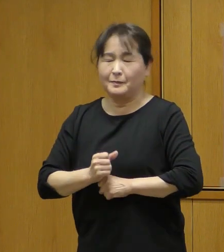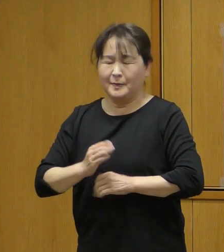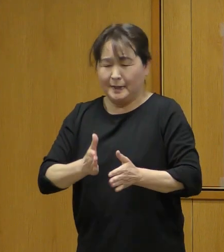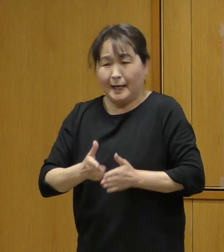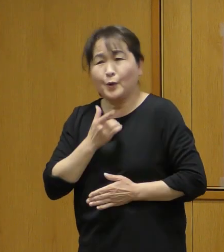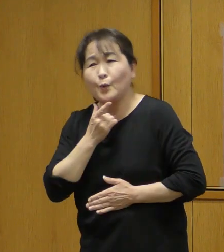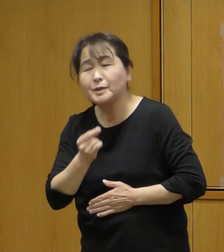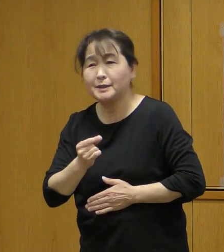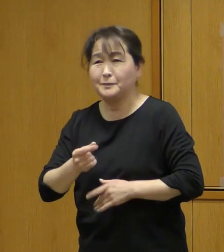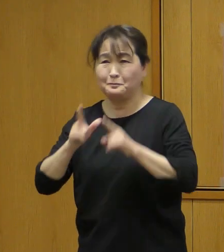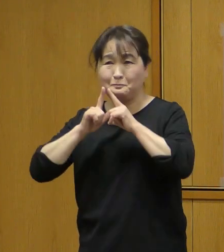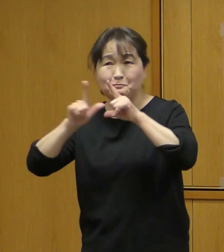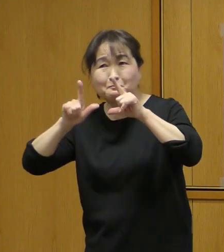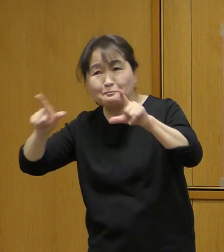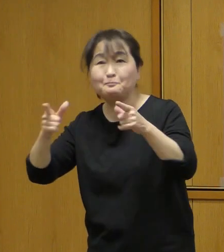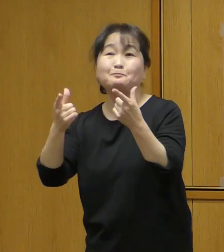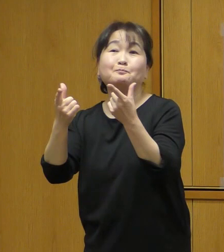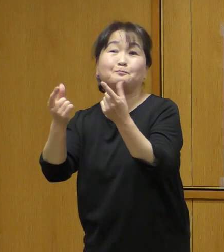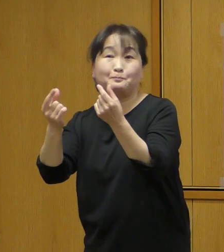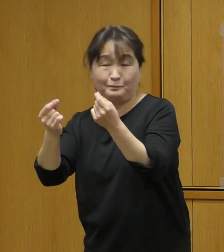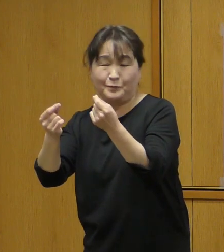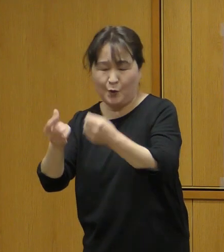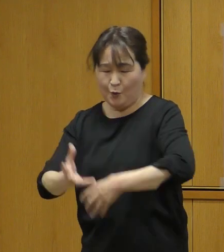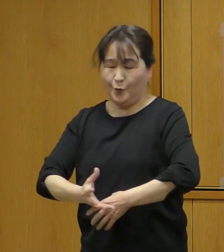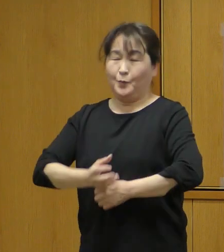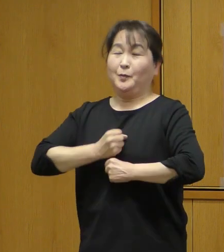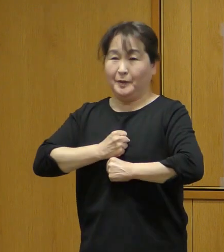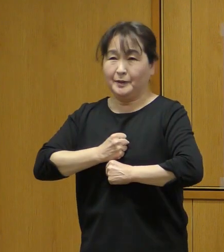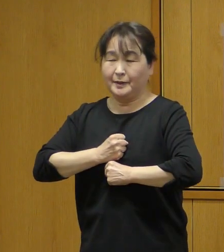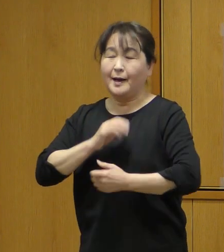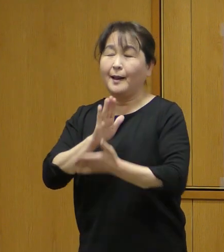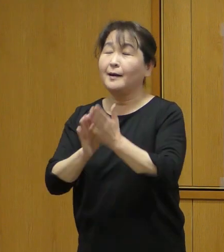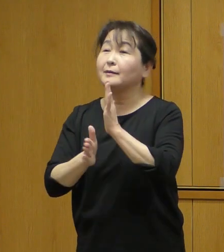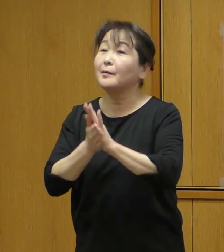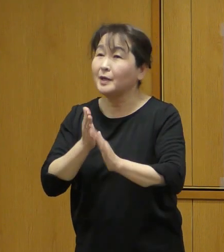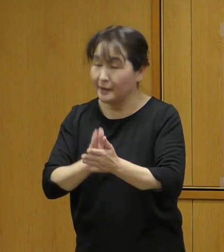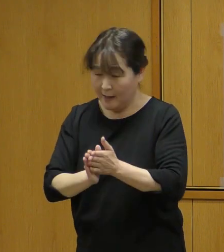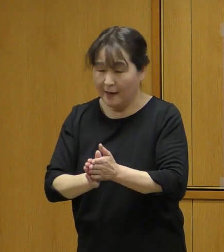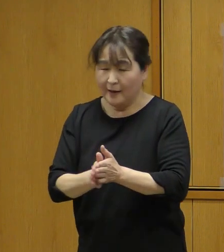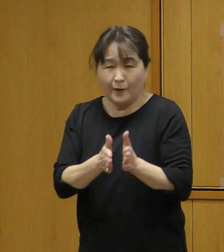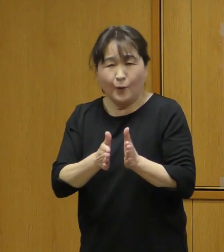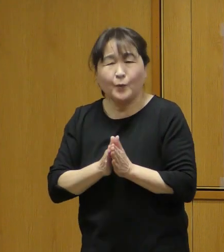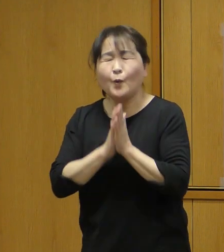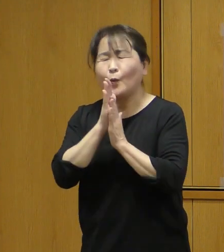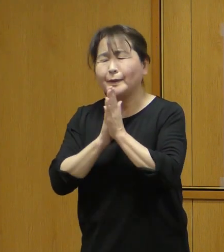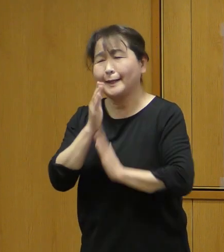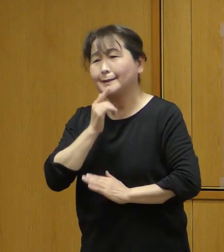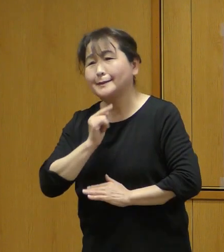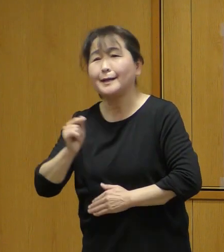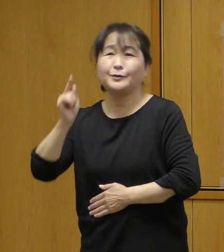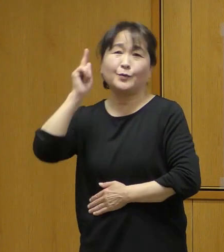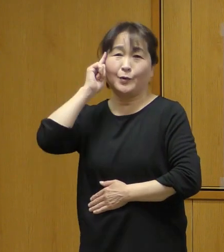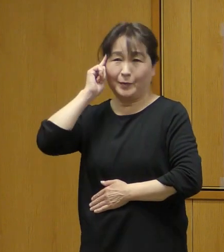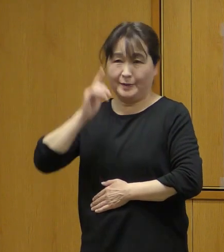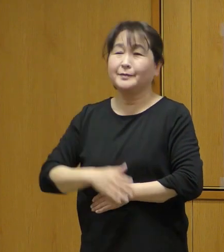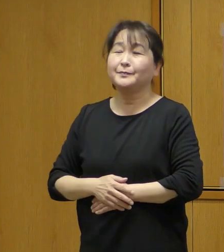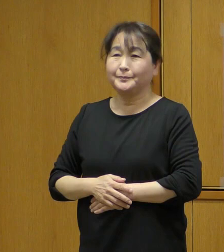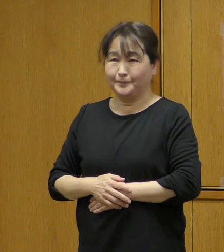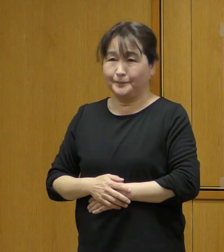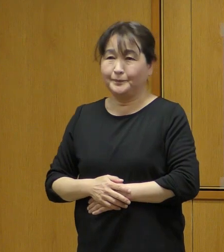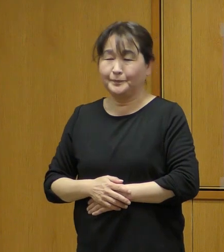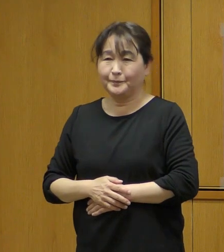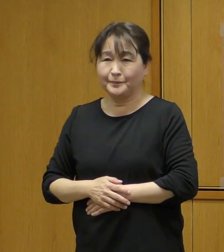の発言を出されたことを踏まえ、改めて控えていただくようお願いを申し上げたいと思います